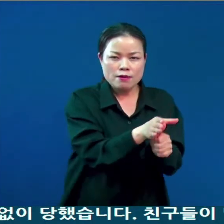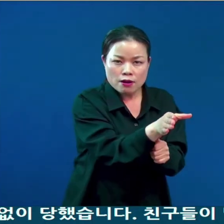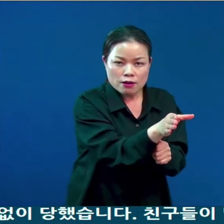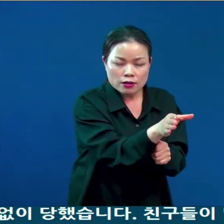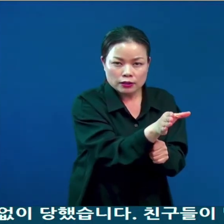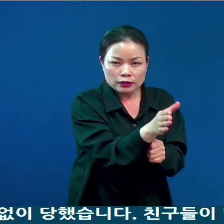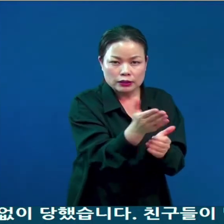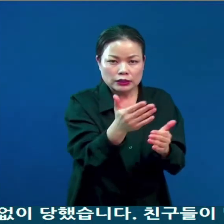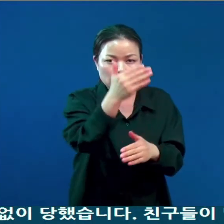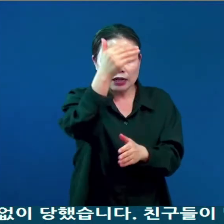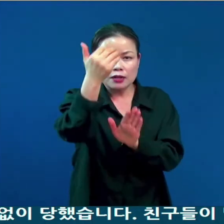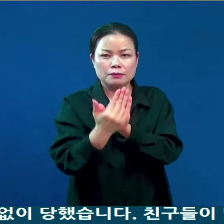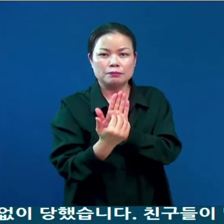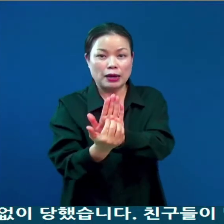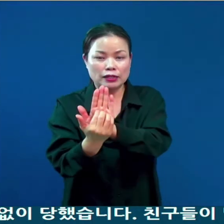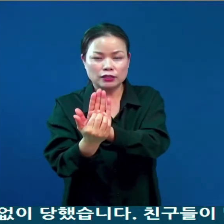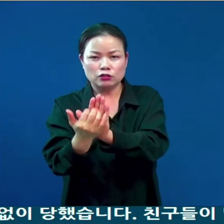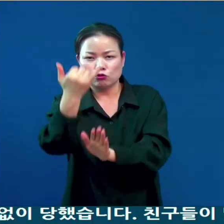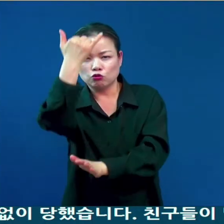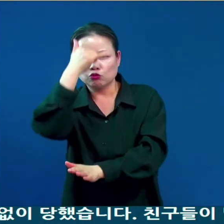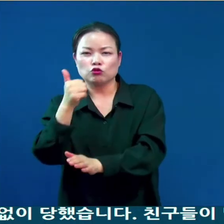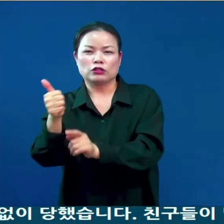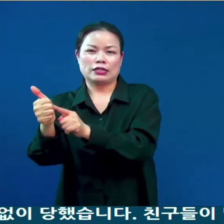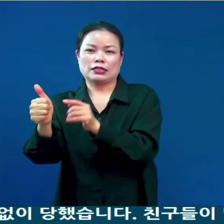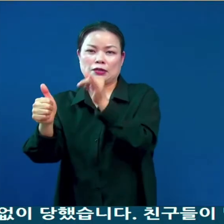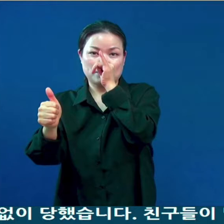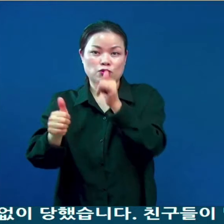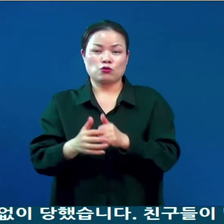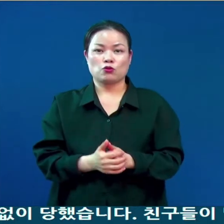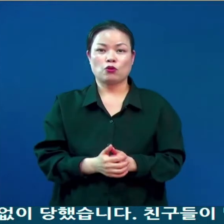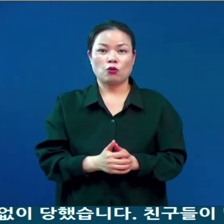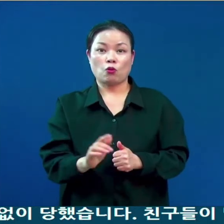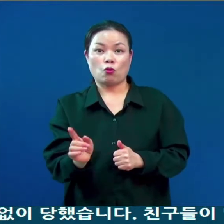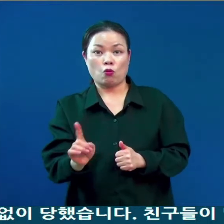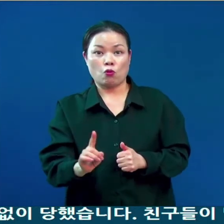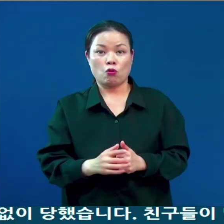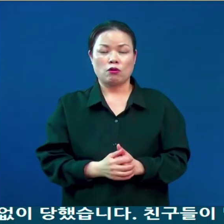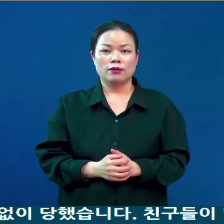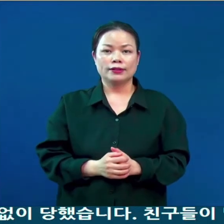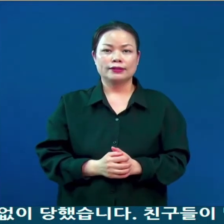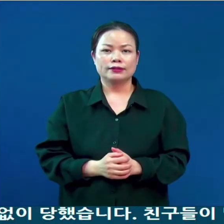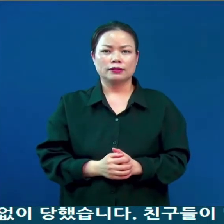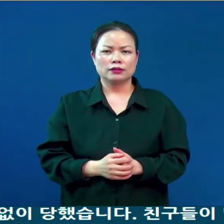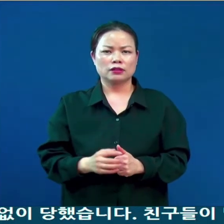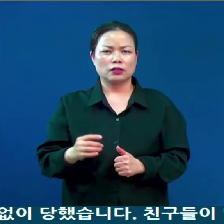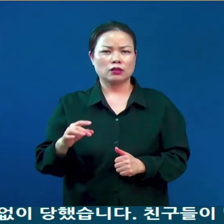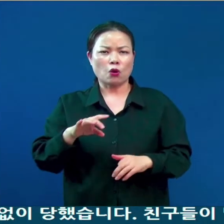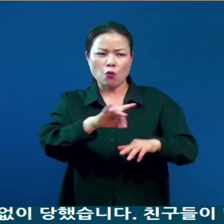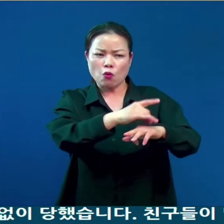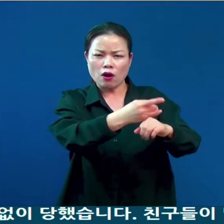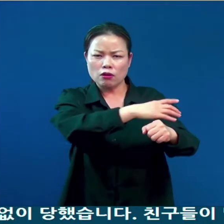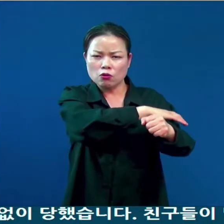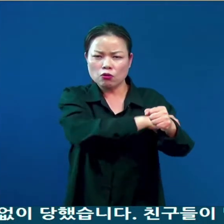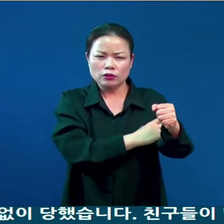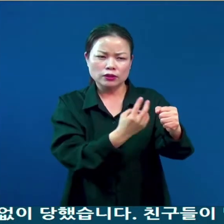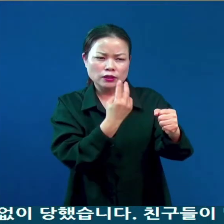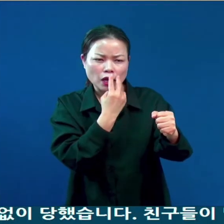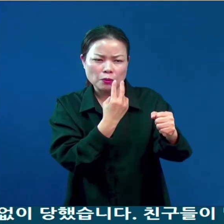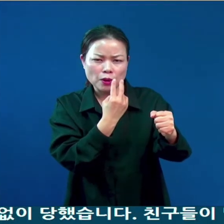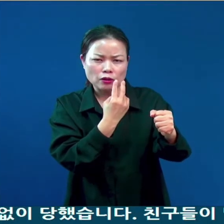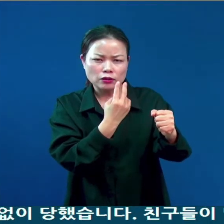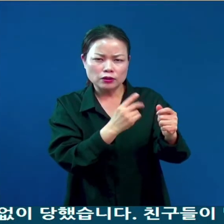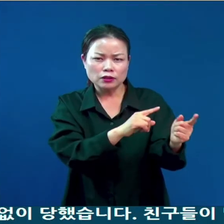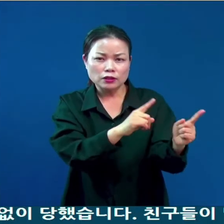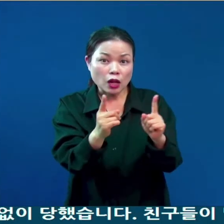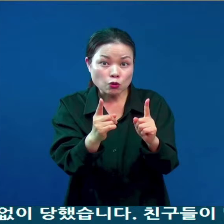사실을 막은 한 충신의 이야기가 등장하고 있습니다. 근데 어찌된 일인지 자신의 왕권과 자신의 생명까지